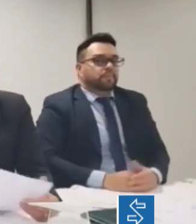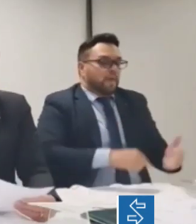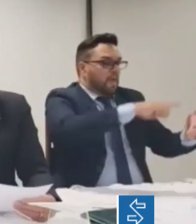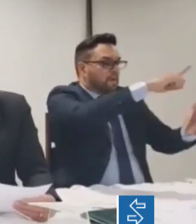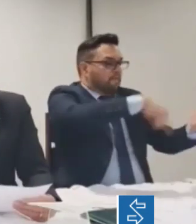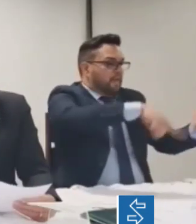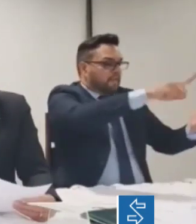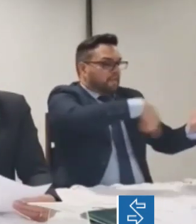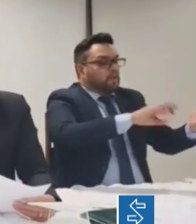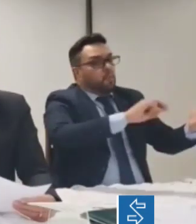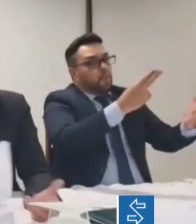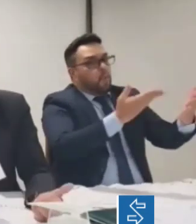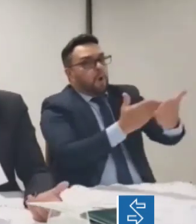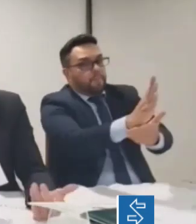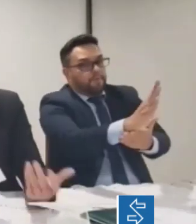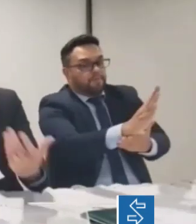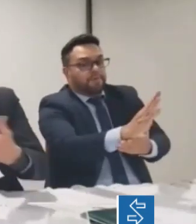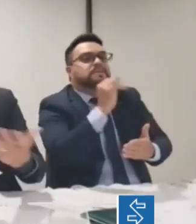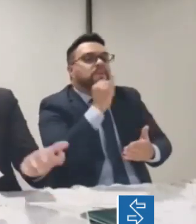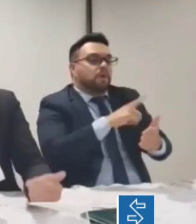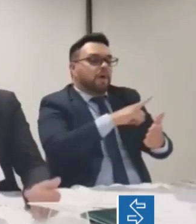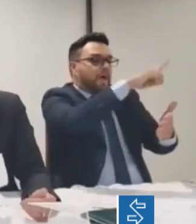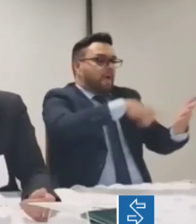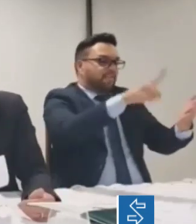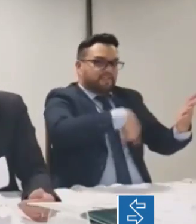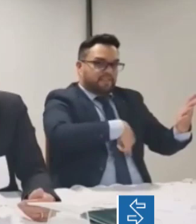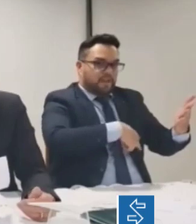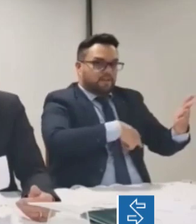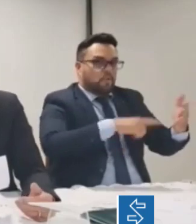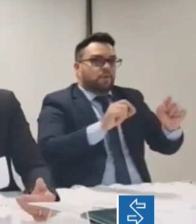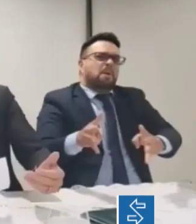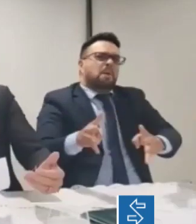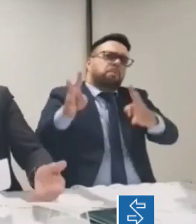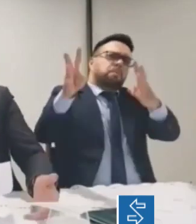ou sancionado? Vetado, eu vou ser massacrado.